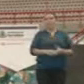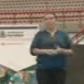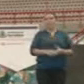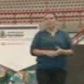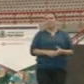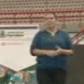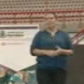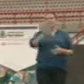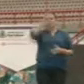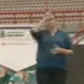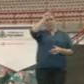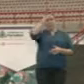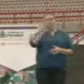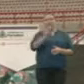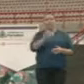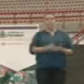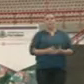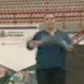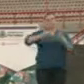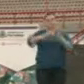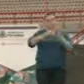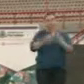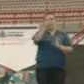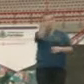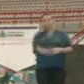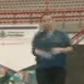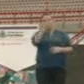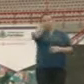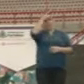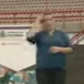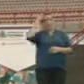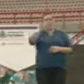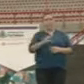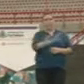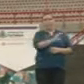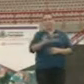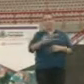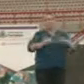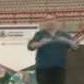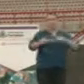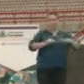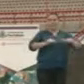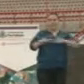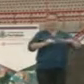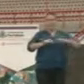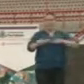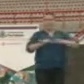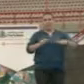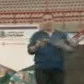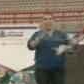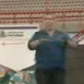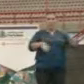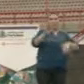cigarra? É o católico. É como se fosse referência ao católico. A cigarra trabalha quando ela acha